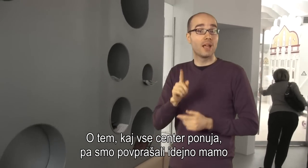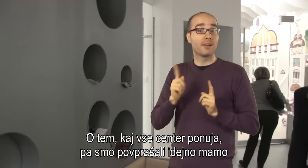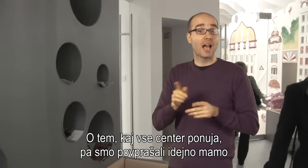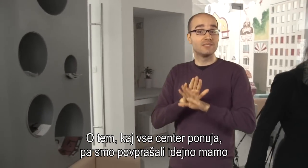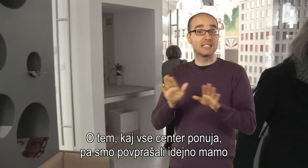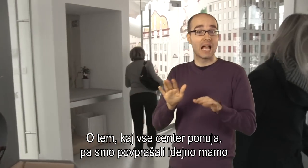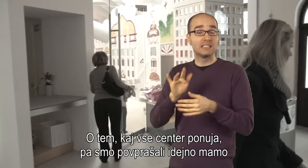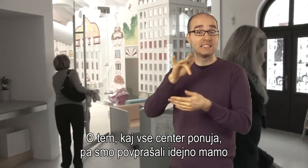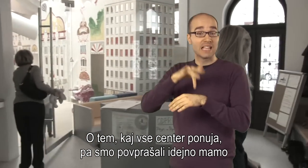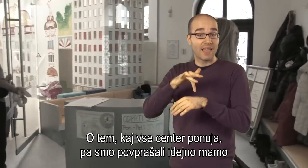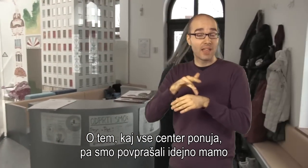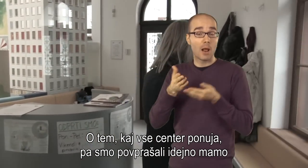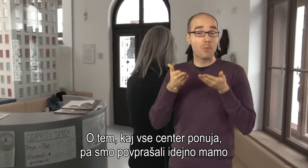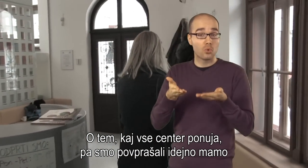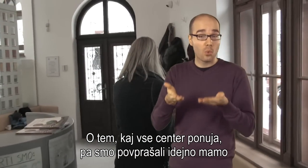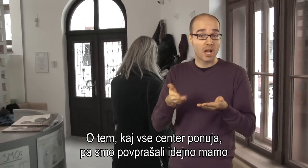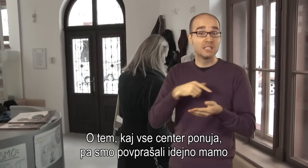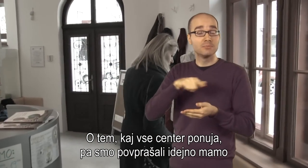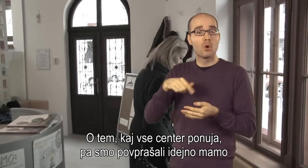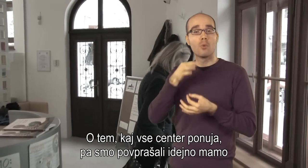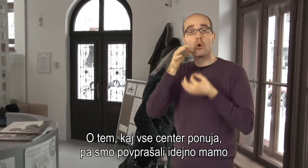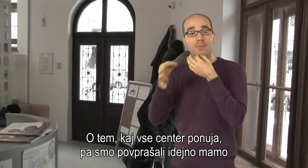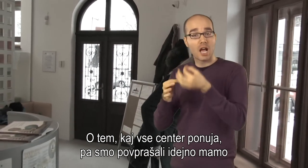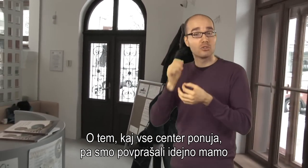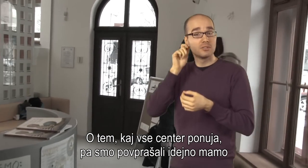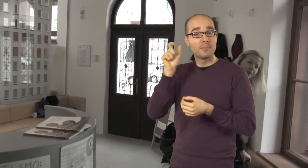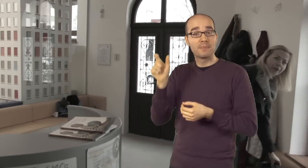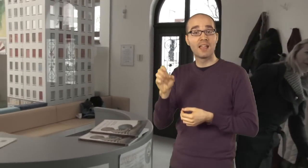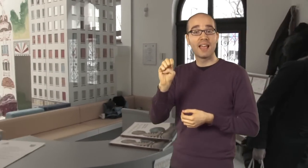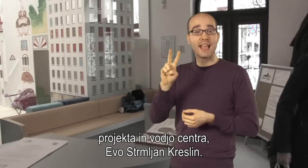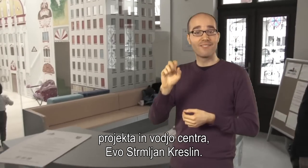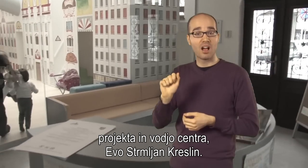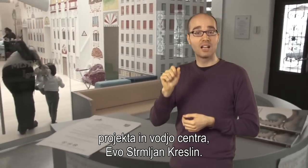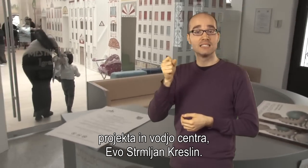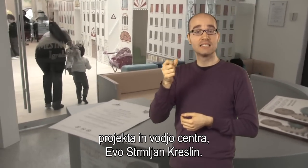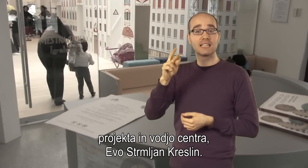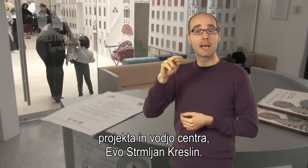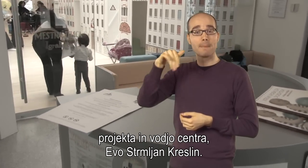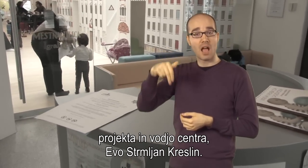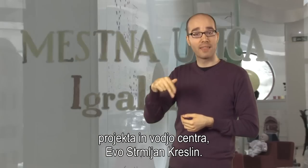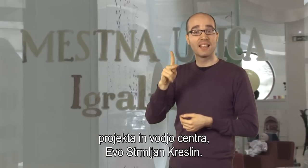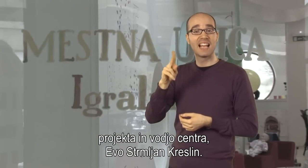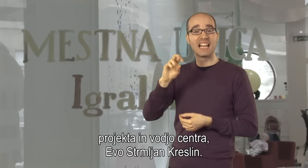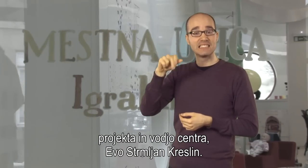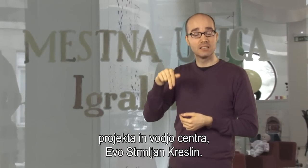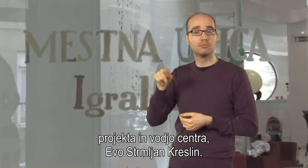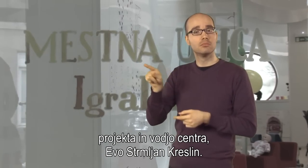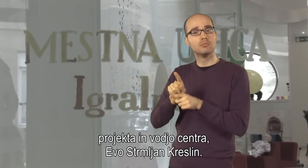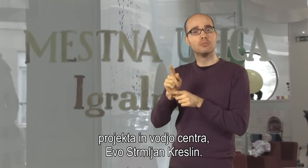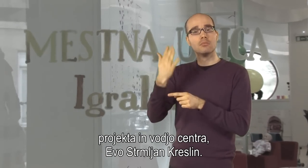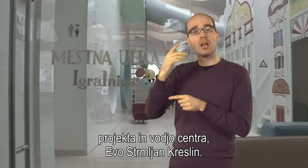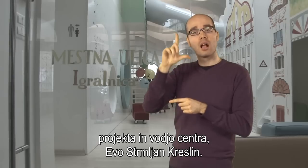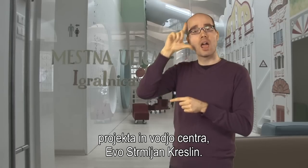O tem, kaj vse center ponuja, pa smo povprašali idejno mamo projekta in vodjo centra Evo